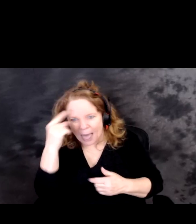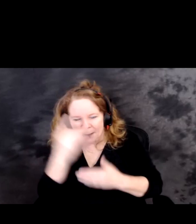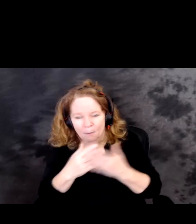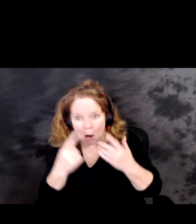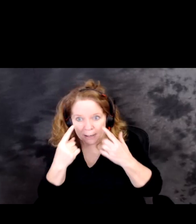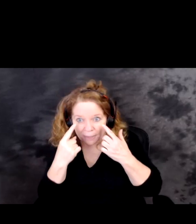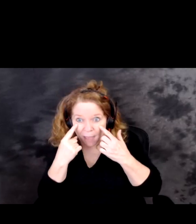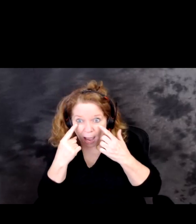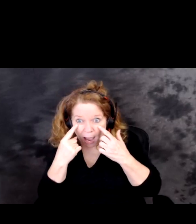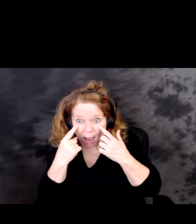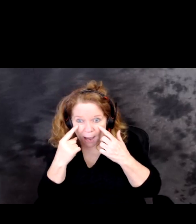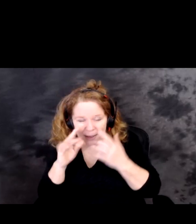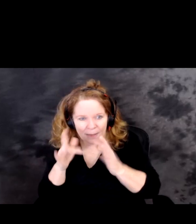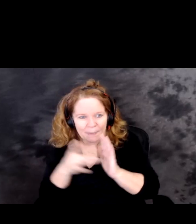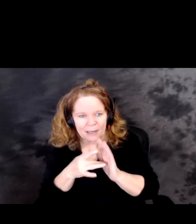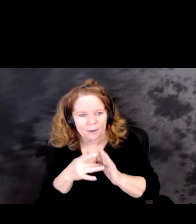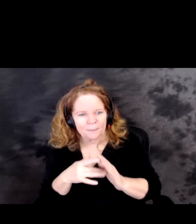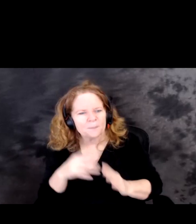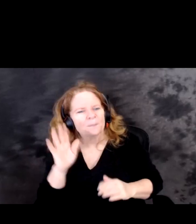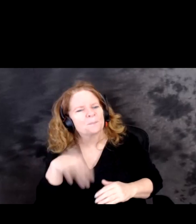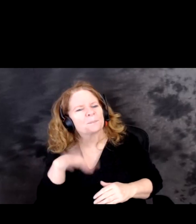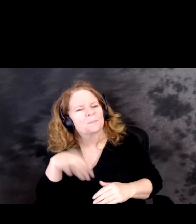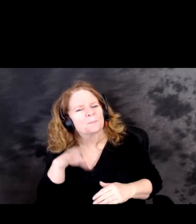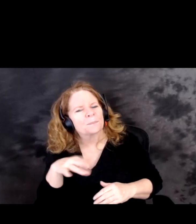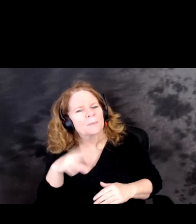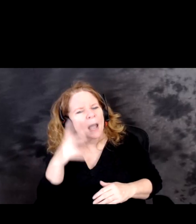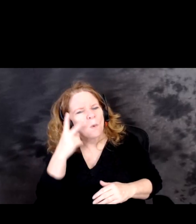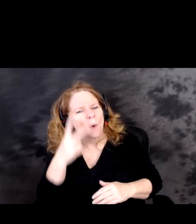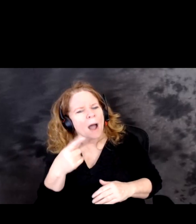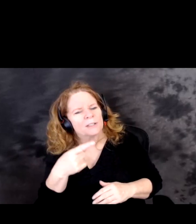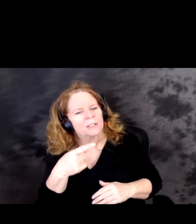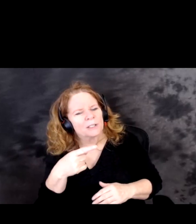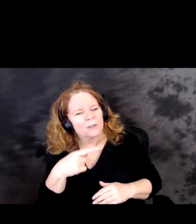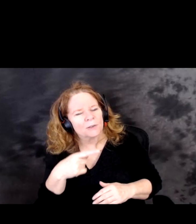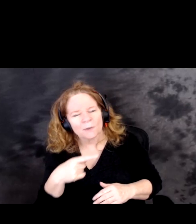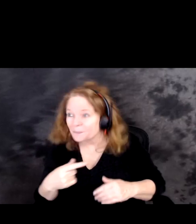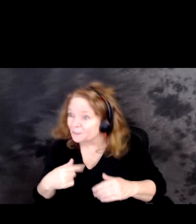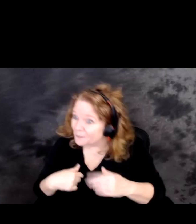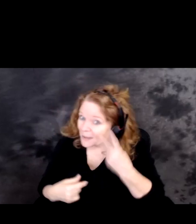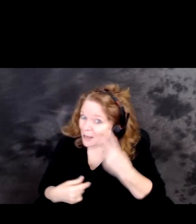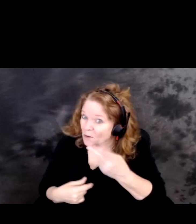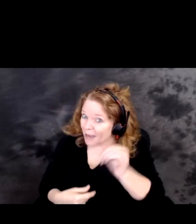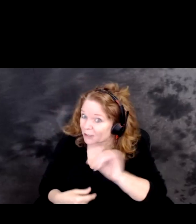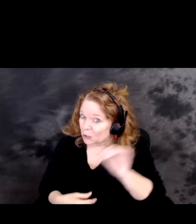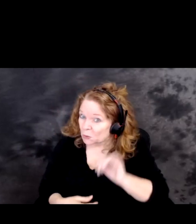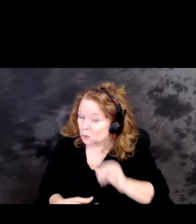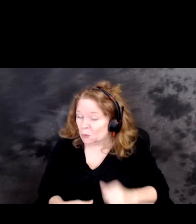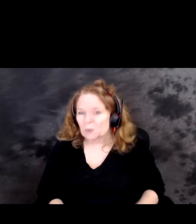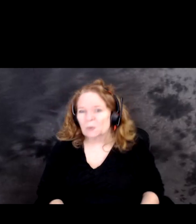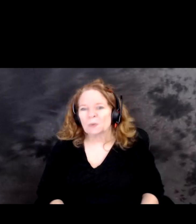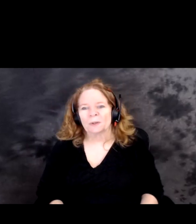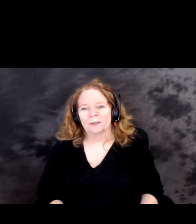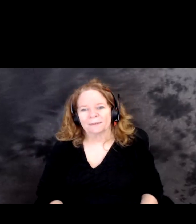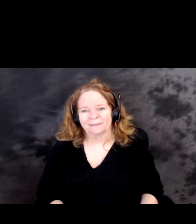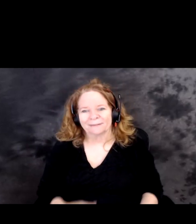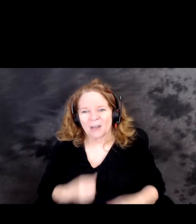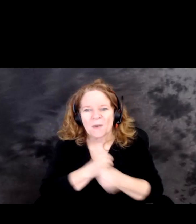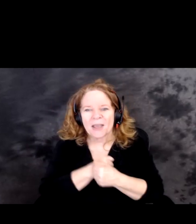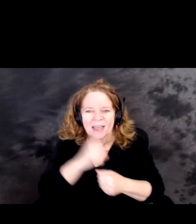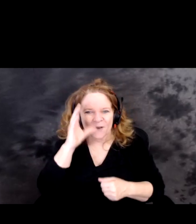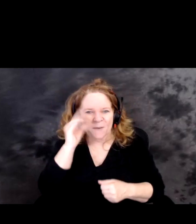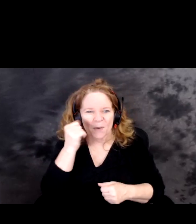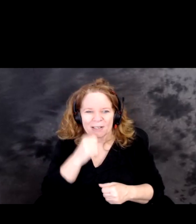esta parte negra para el medio de sus ojos. Gwen, ya te puedo seguir mirando y mirando. Yo también,